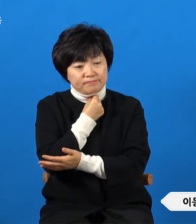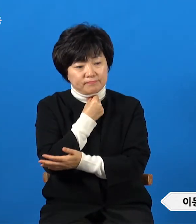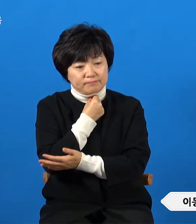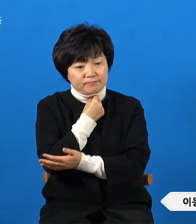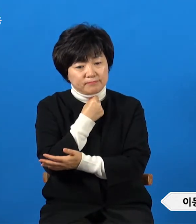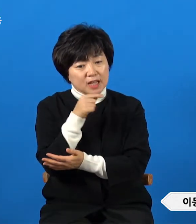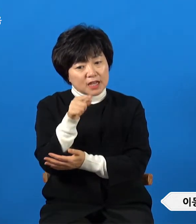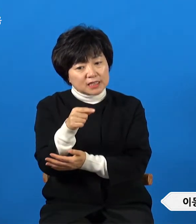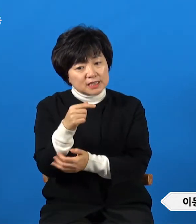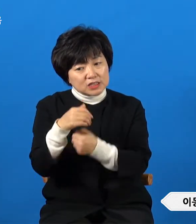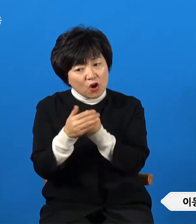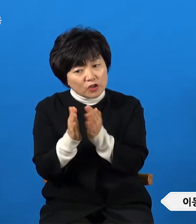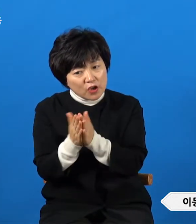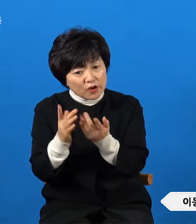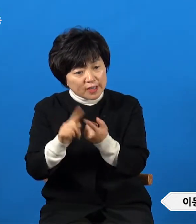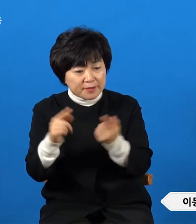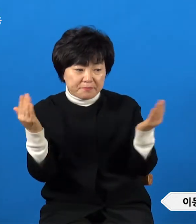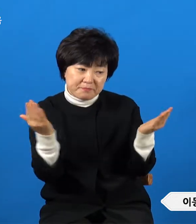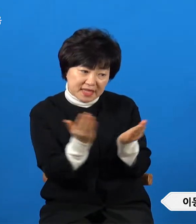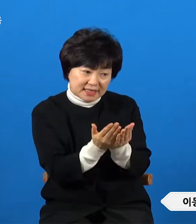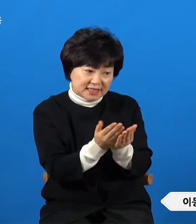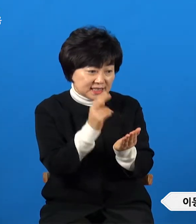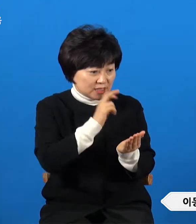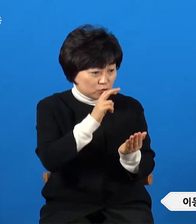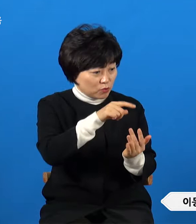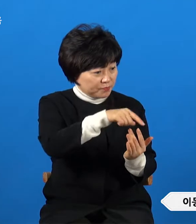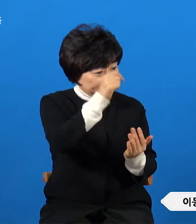맞는 찬송을 하나 선택해 주시죠.